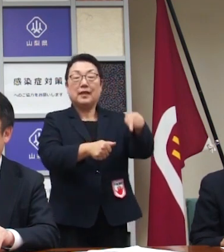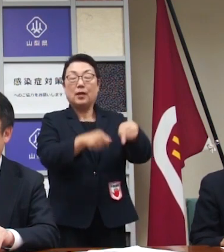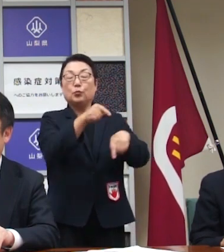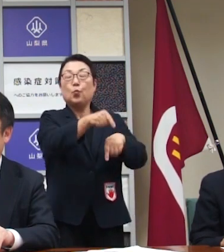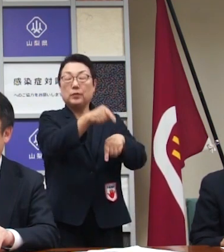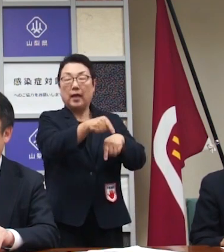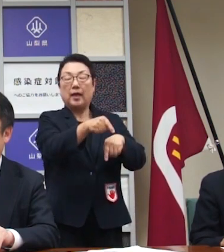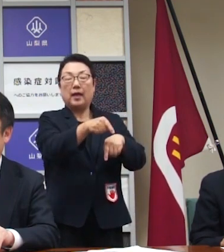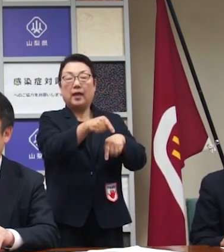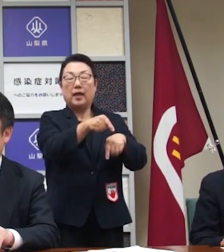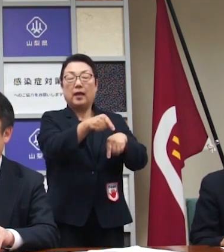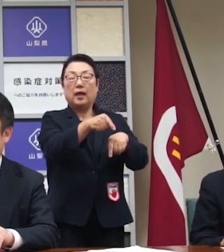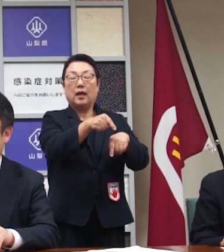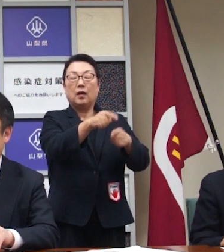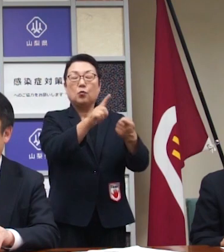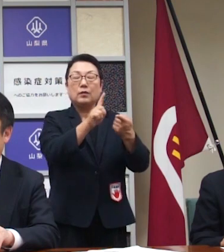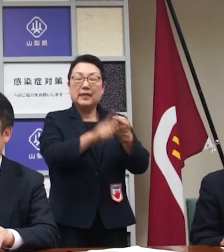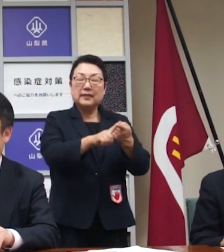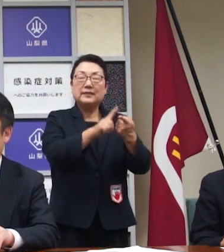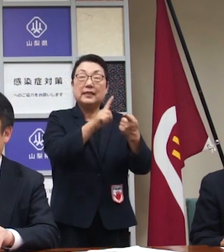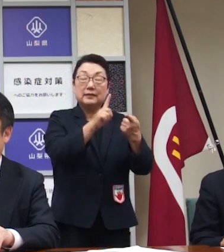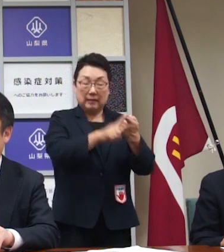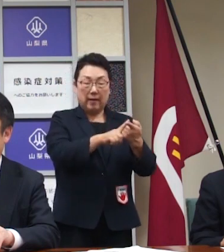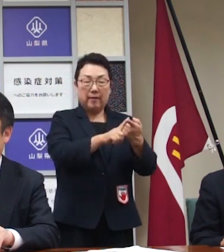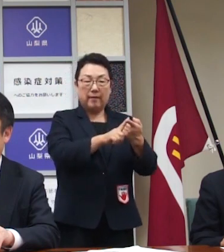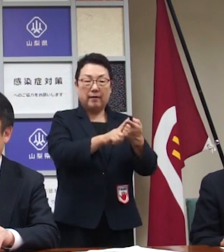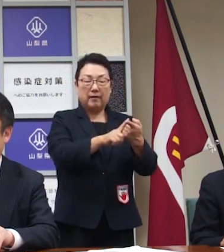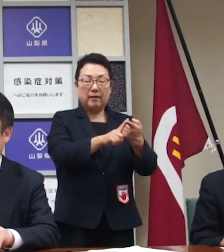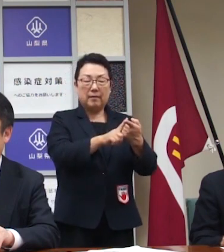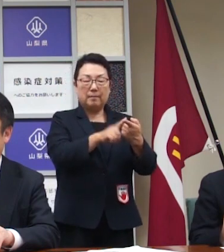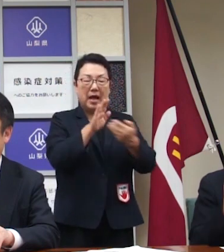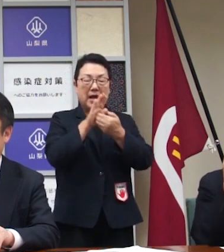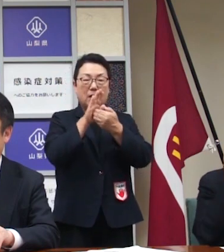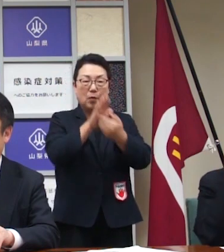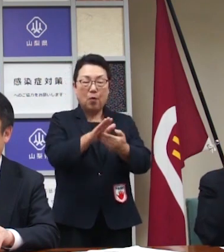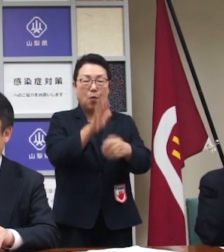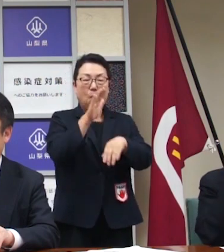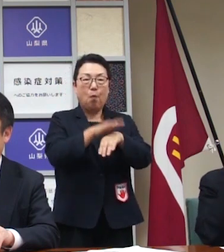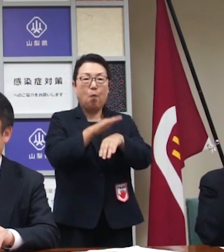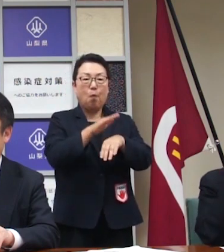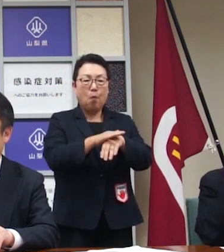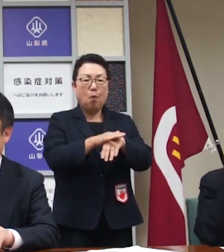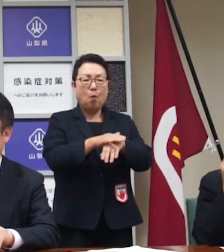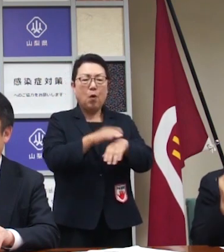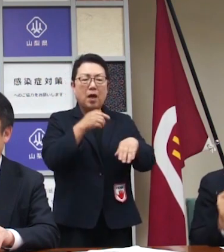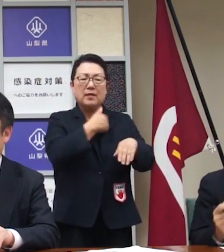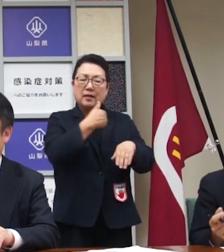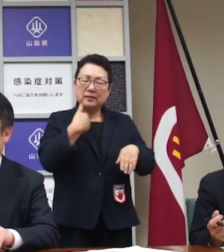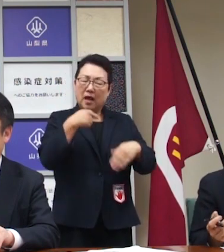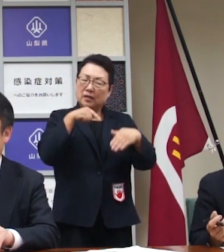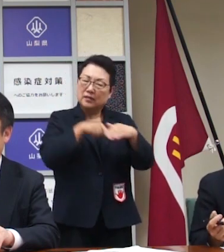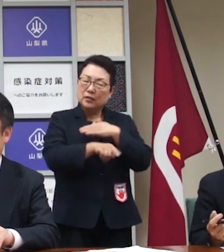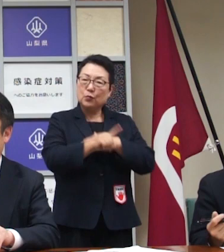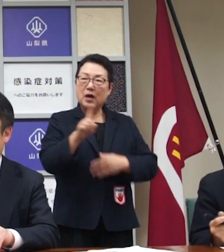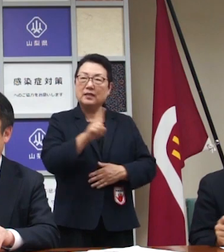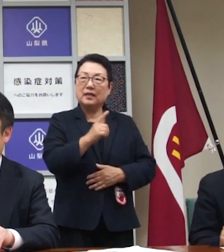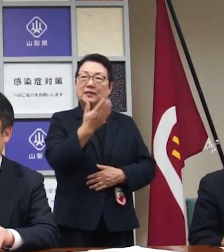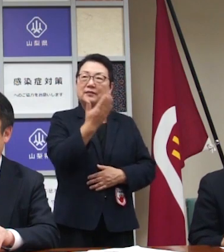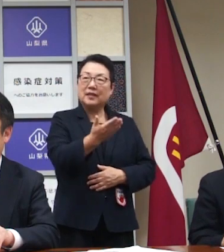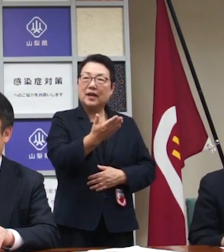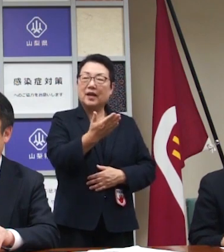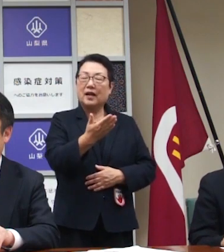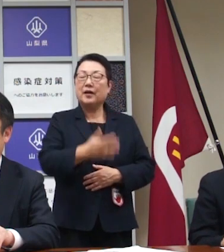でそのような適切な防護、対処がどうして可能だったのかというのを説明いただき